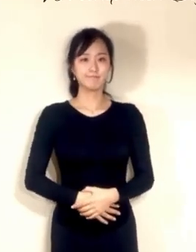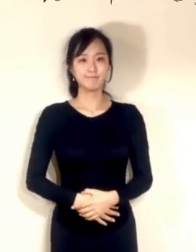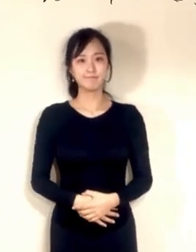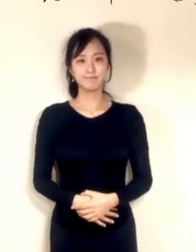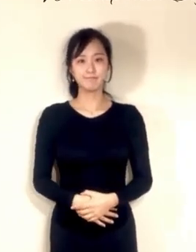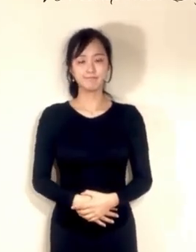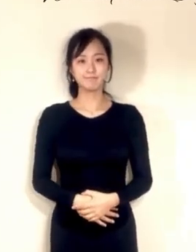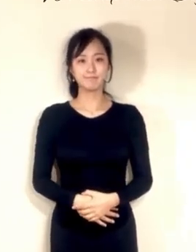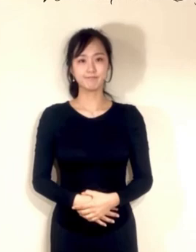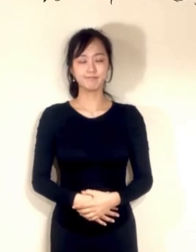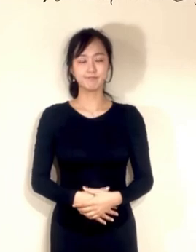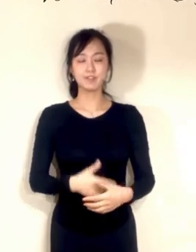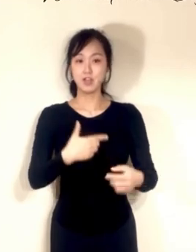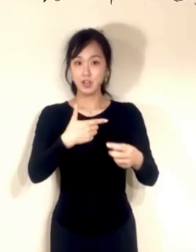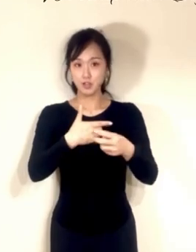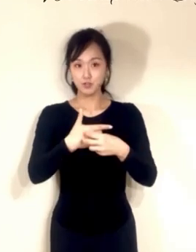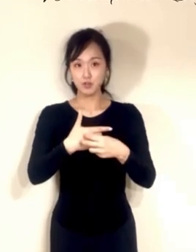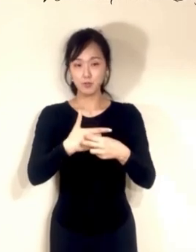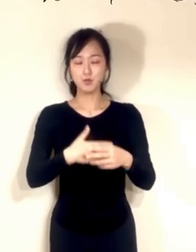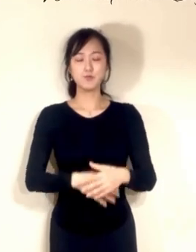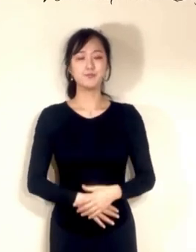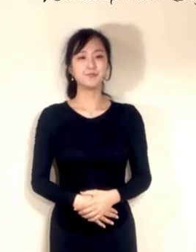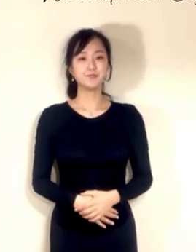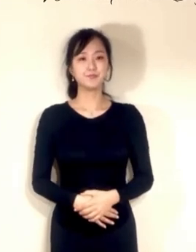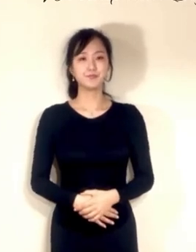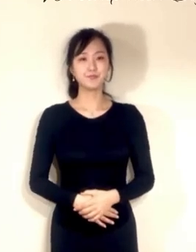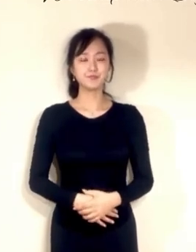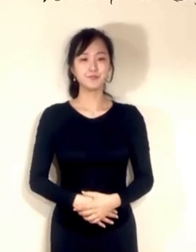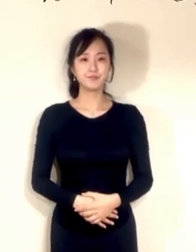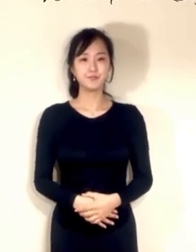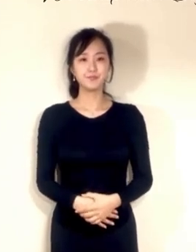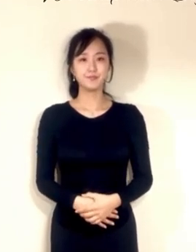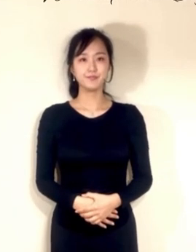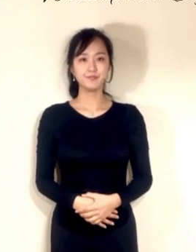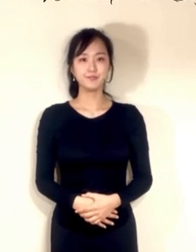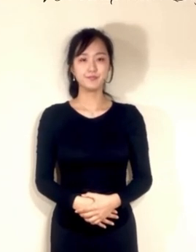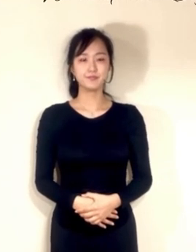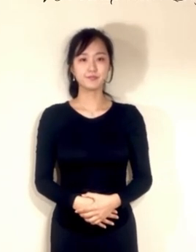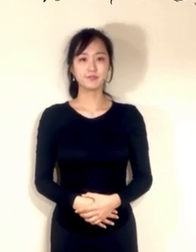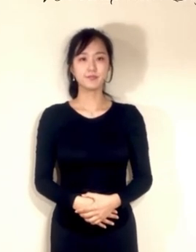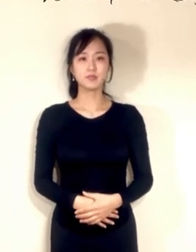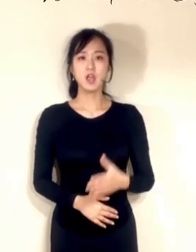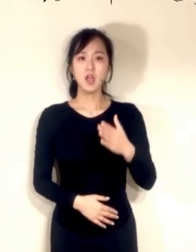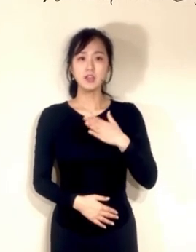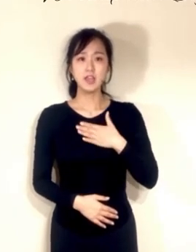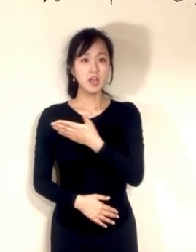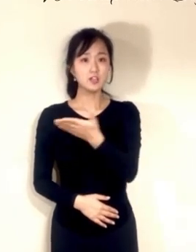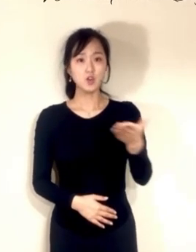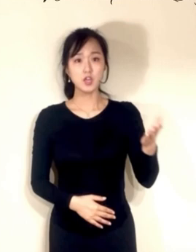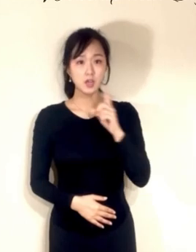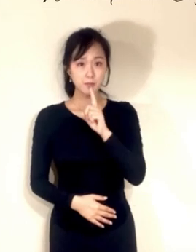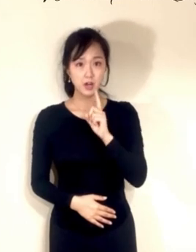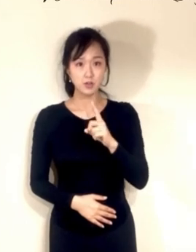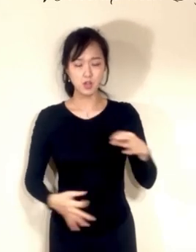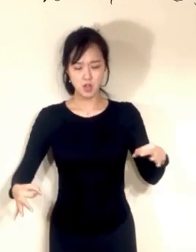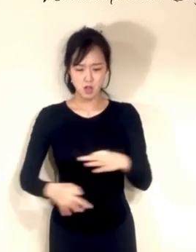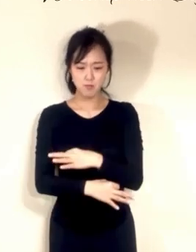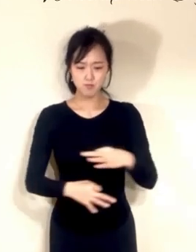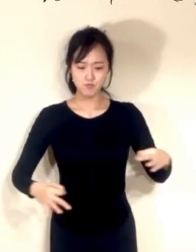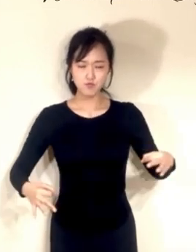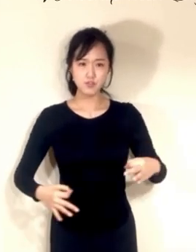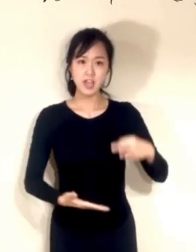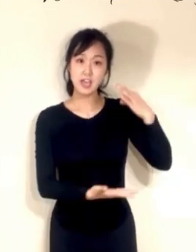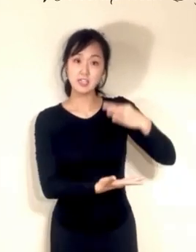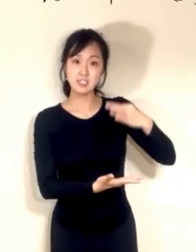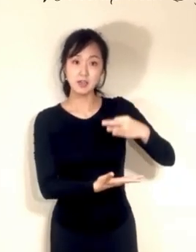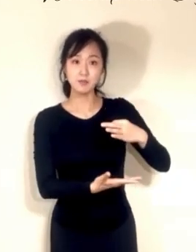칭찬하시며 이렇게 말씀하십니다. 누가복음 16장 9절 함께 읽겠습니다. 시작. 내가 너희에게 말하노니